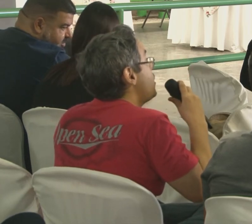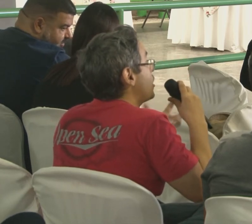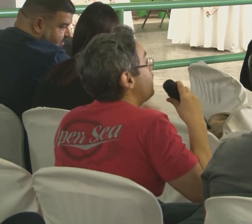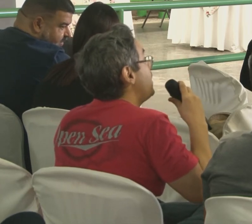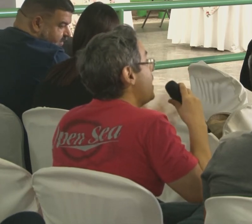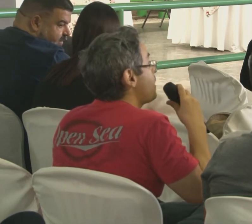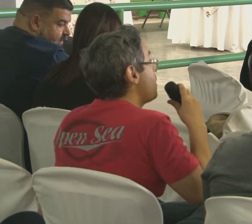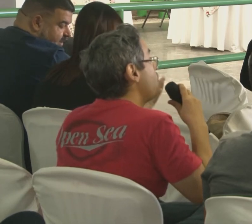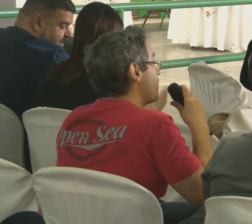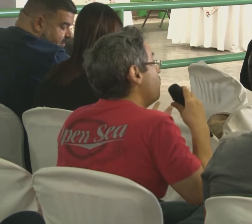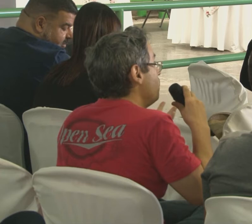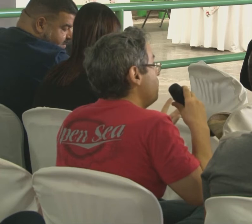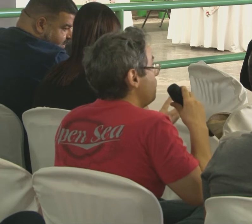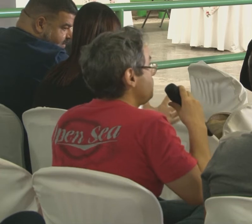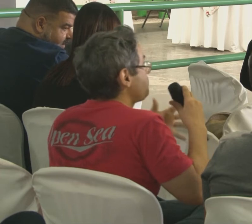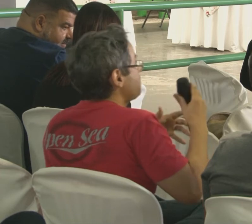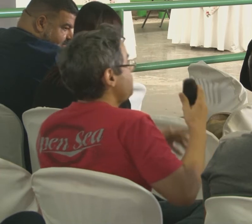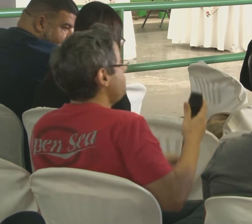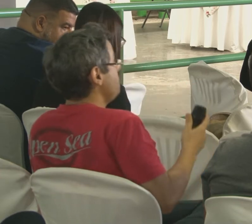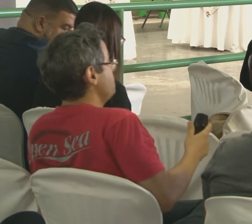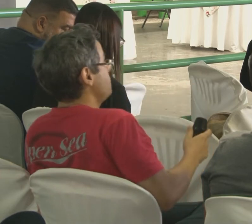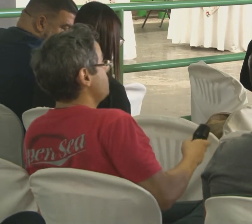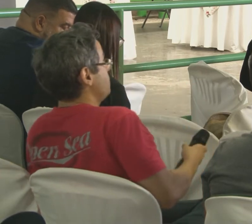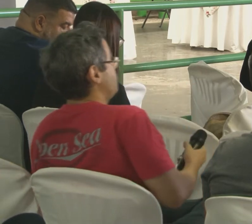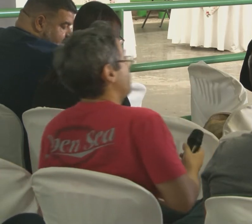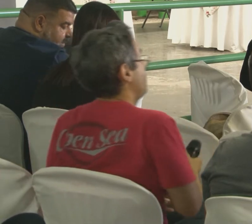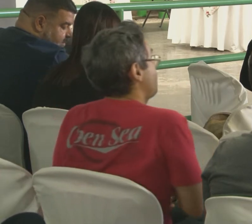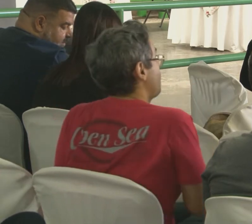gente tente trabalhar essa inclusão?